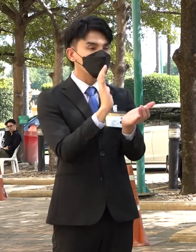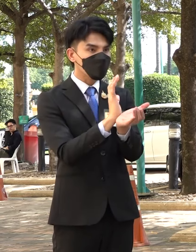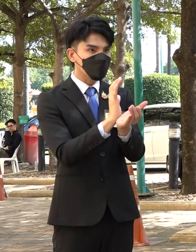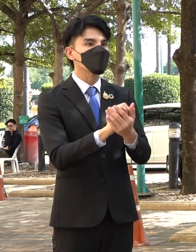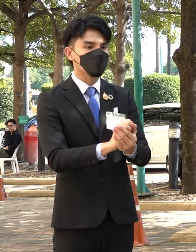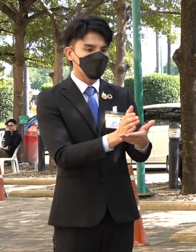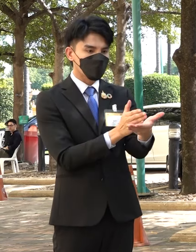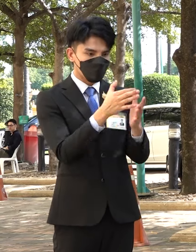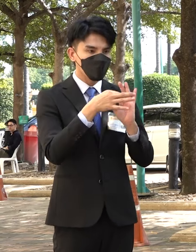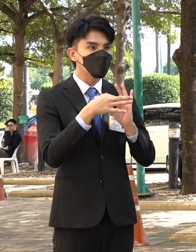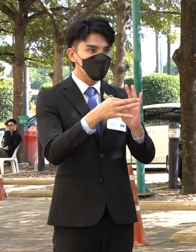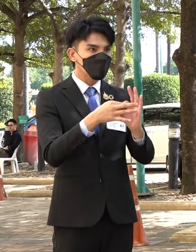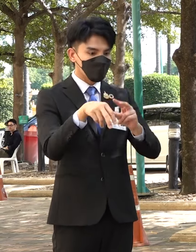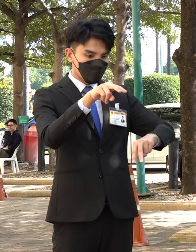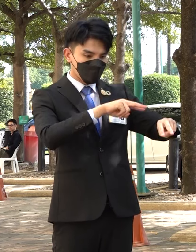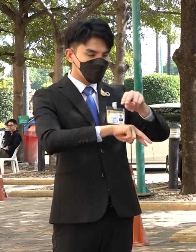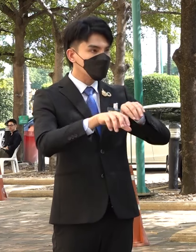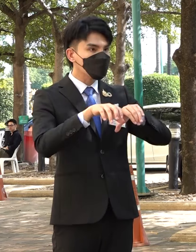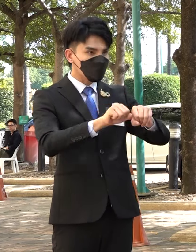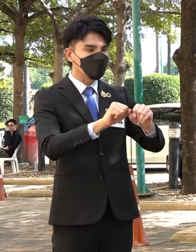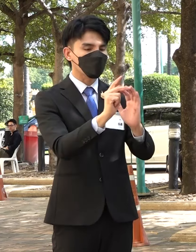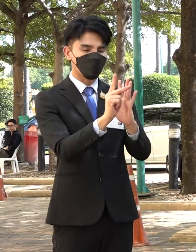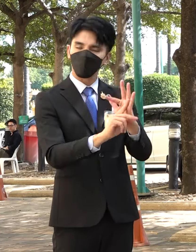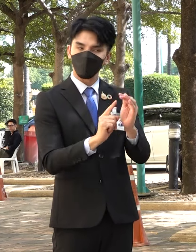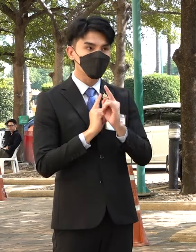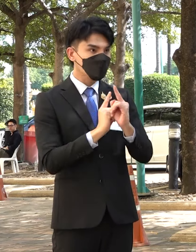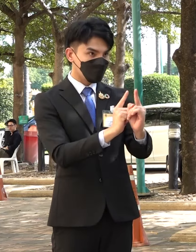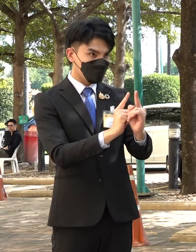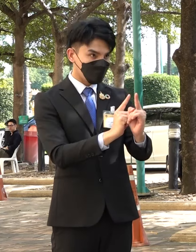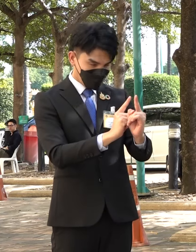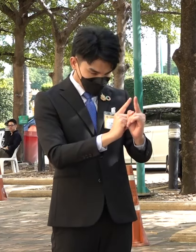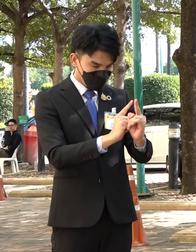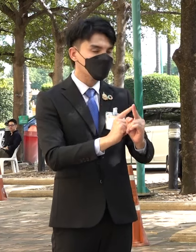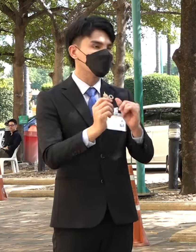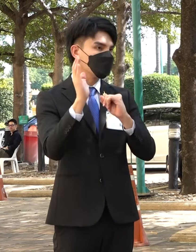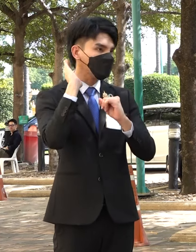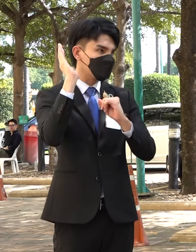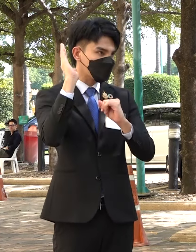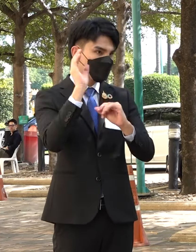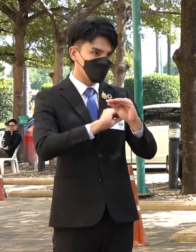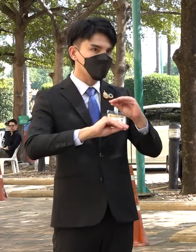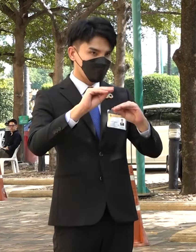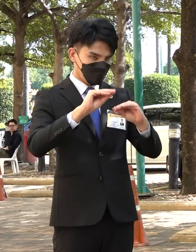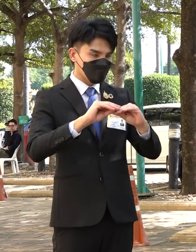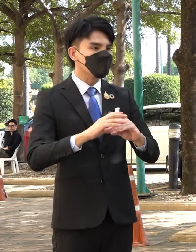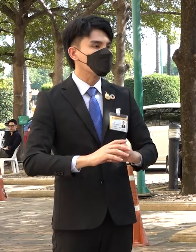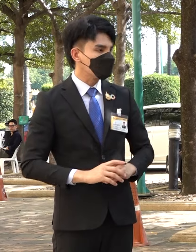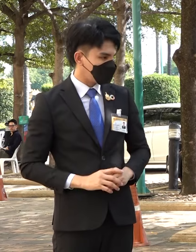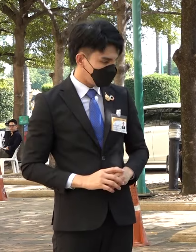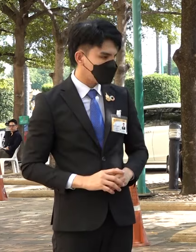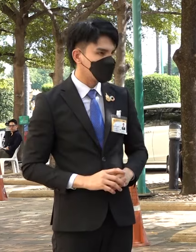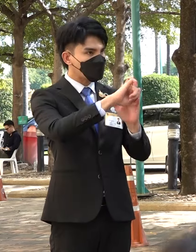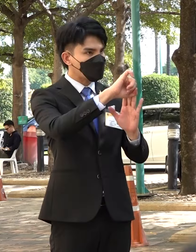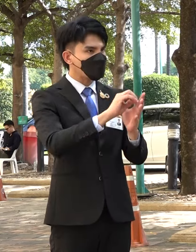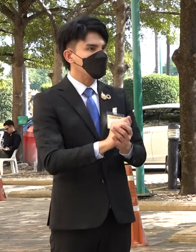นะครับและฝ่ายที่เกี่ยวข้องนั้นเข้าไปดำเนินคดีนะครับกับบุคคลดังกล่าวนะครับก็ขออนุญาตแจ้งประชาสัมพันธ์ผ่านพี่ๆสื่อมวลชนทุกท่านด้วย